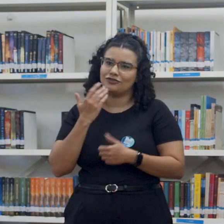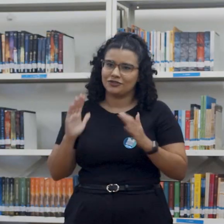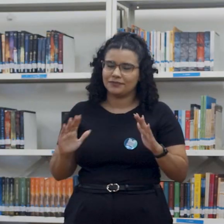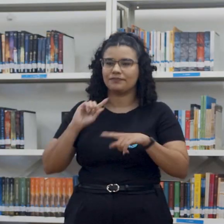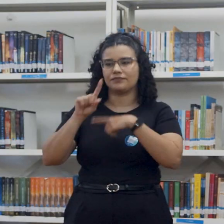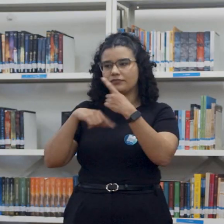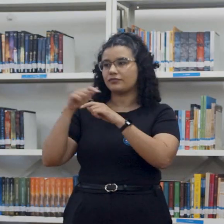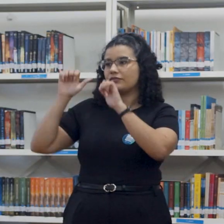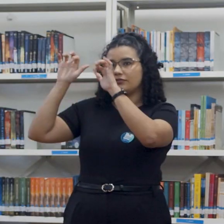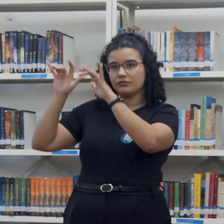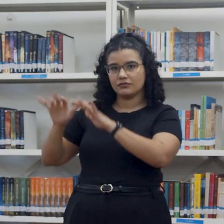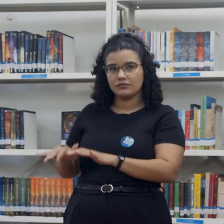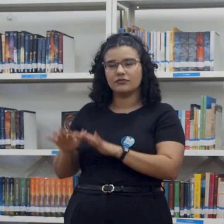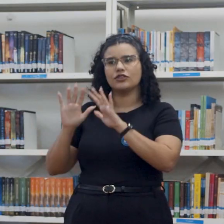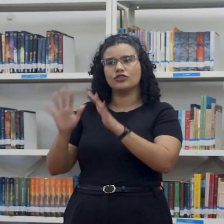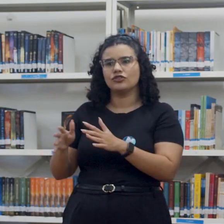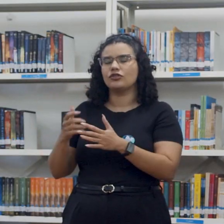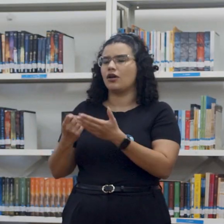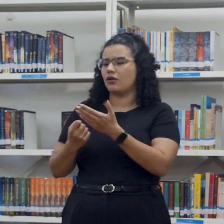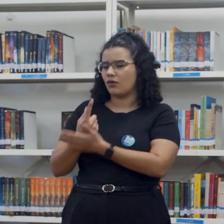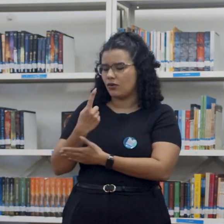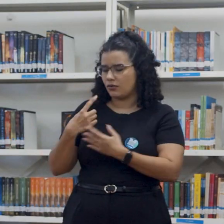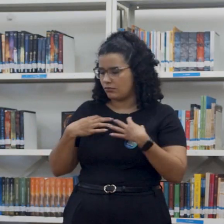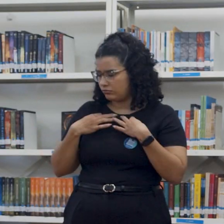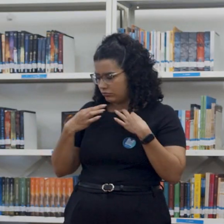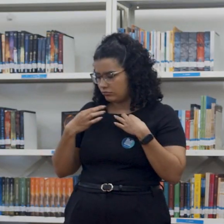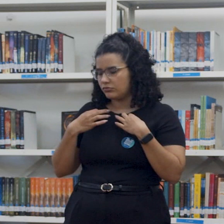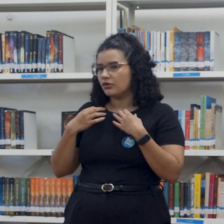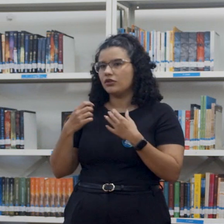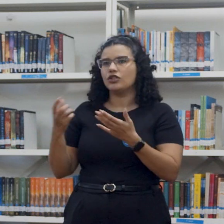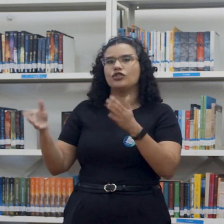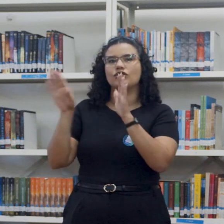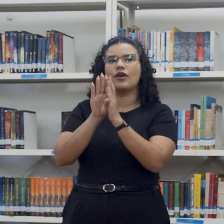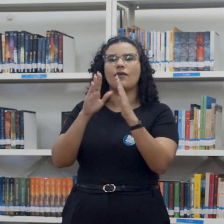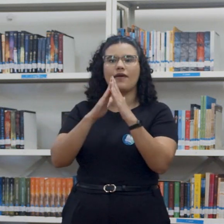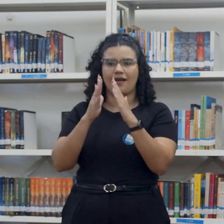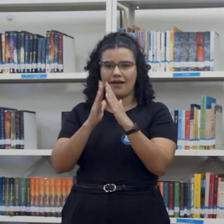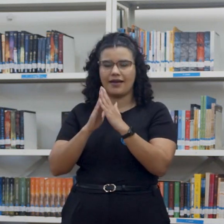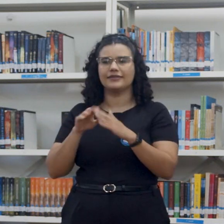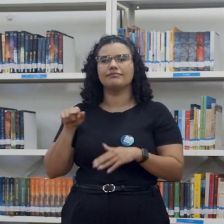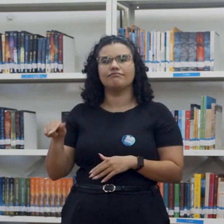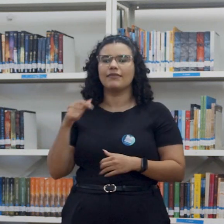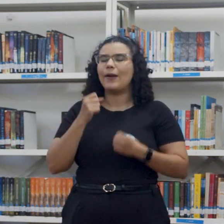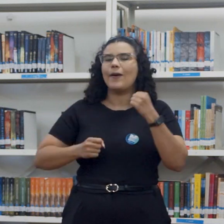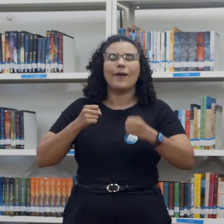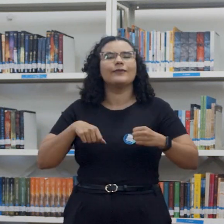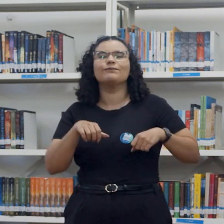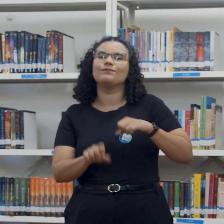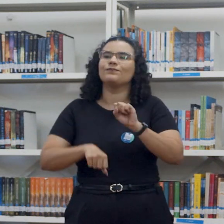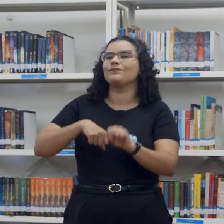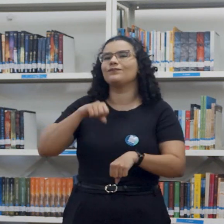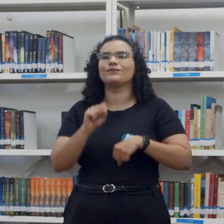o banho de pet shop com direito a compras inclusas, chegamos em casa. E ela lindamente correu para o quintal fazer o